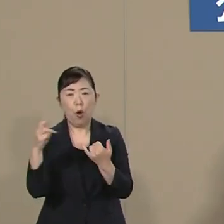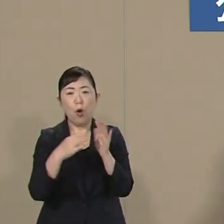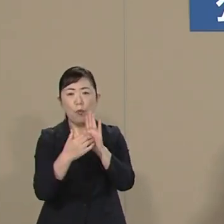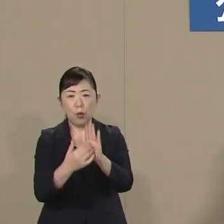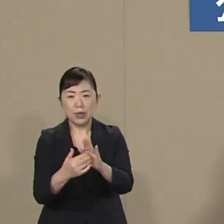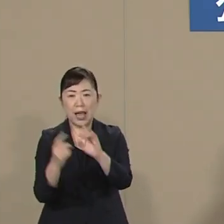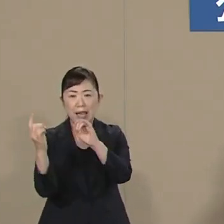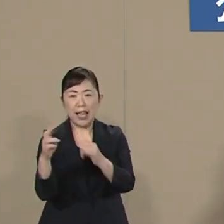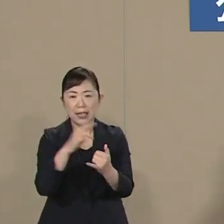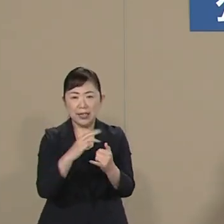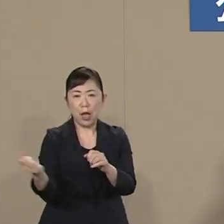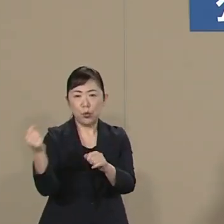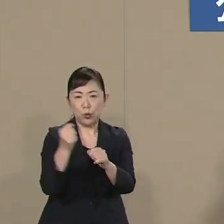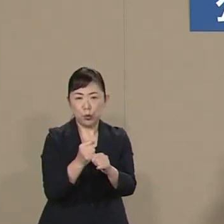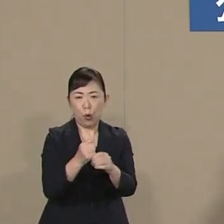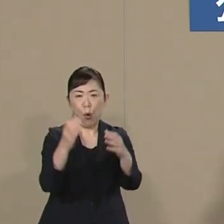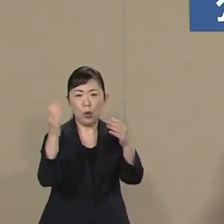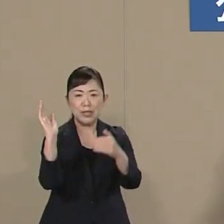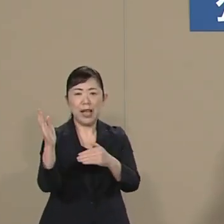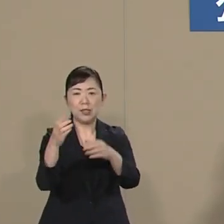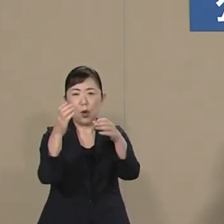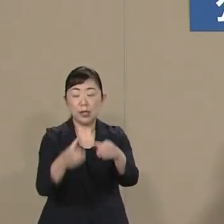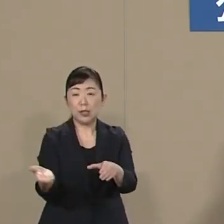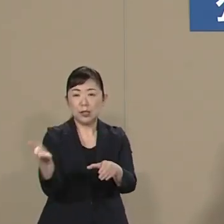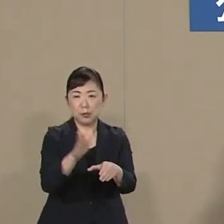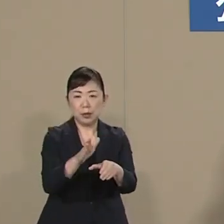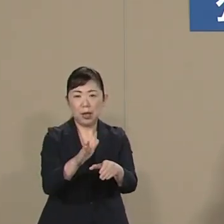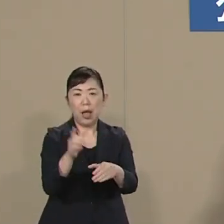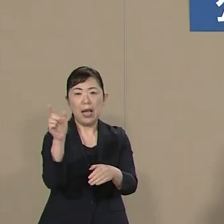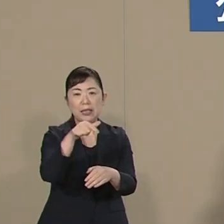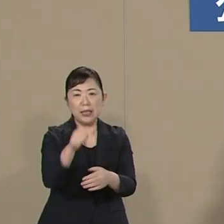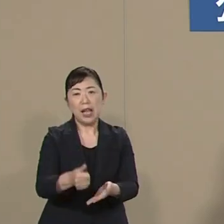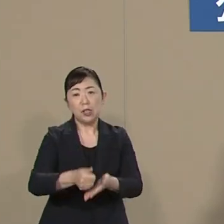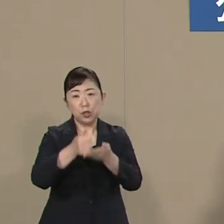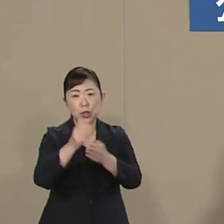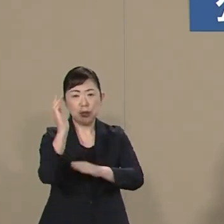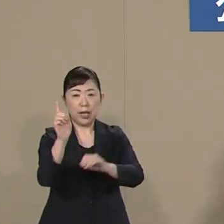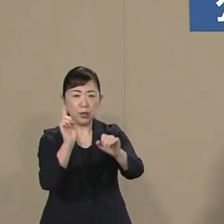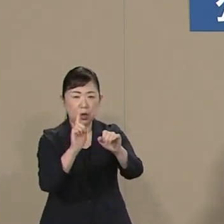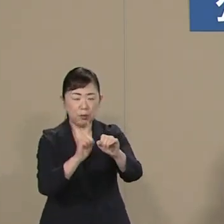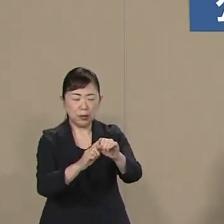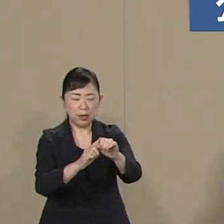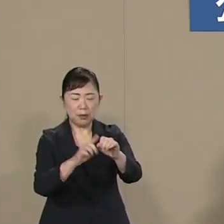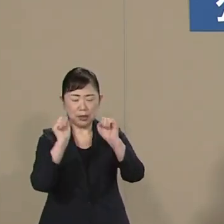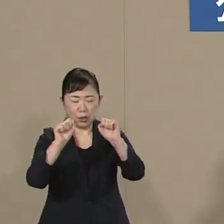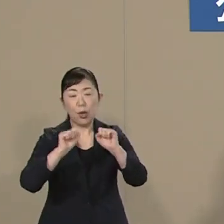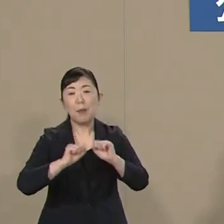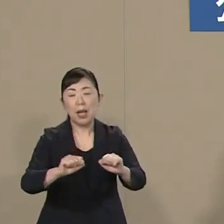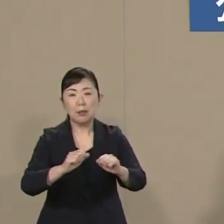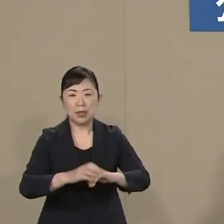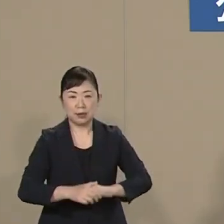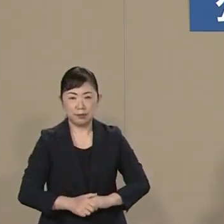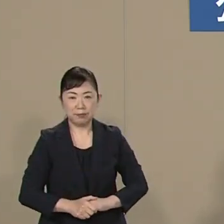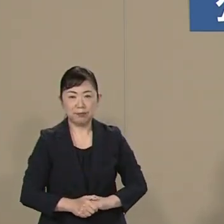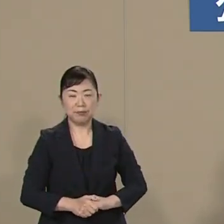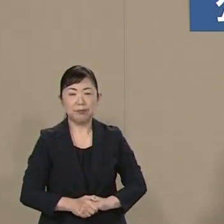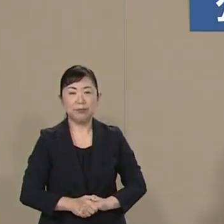復興を政治頭にすべき時ですどこまでも人間主義の政治を目指し走り撃ちます